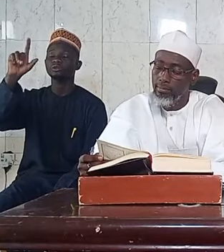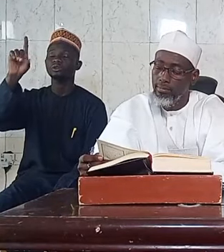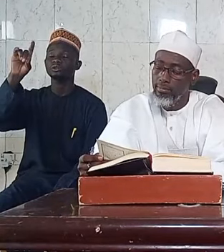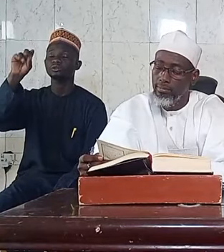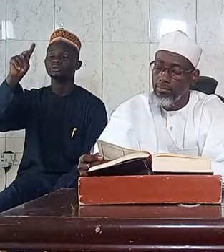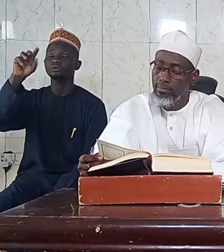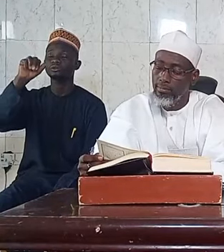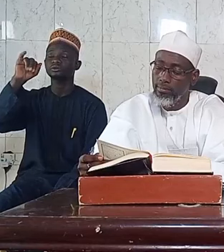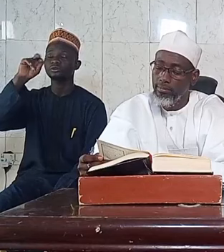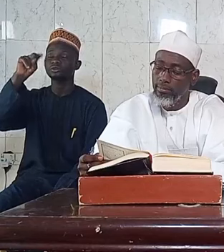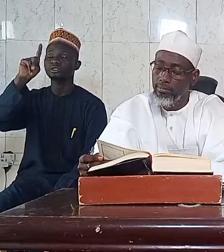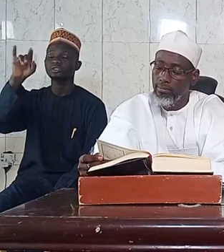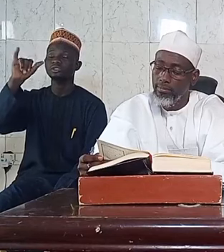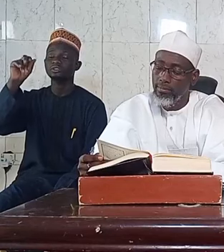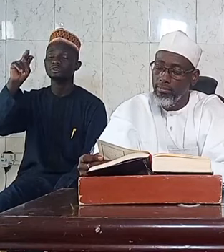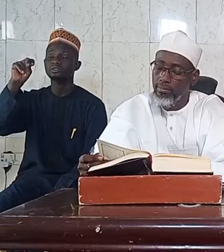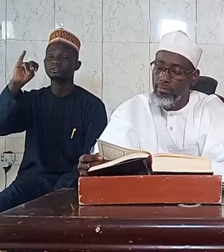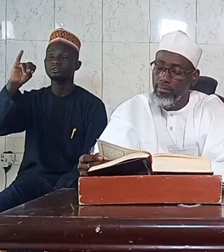والولدان